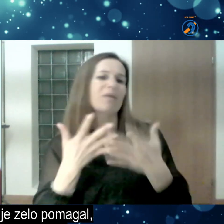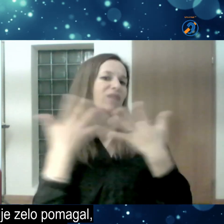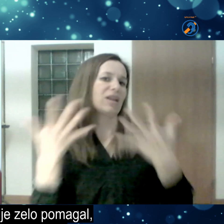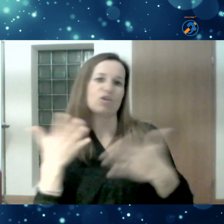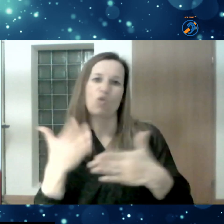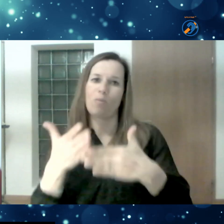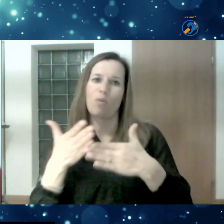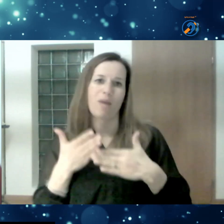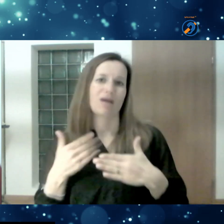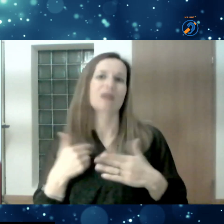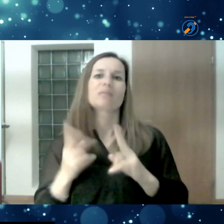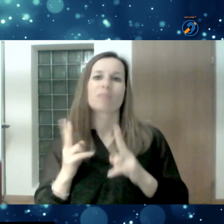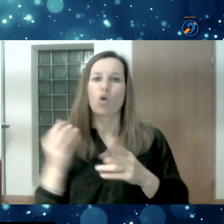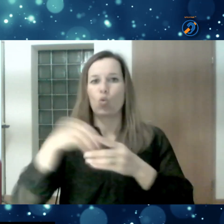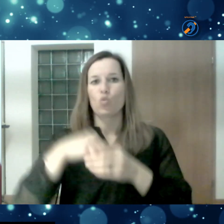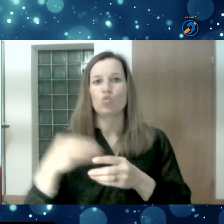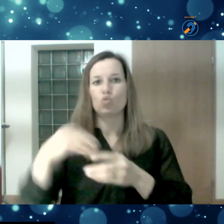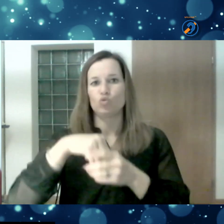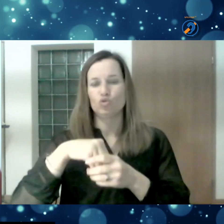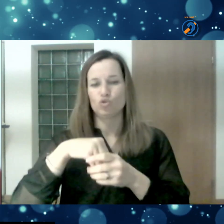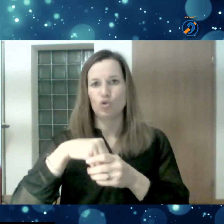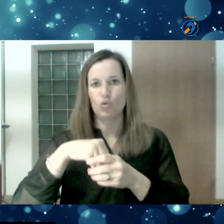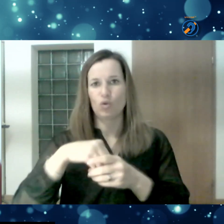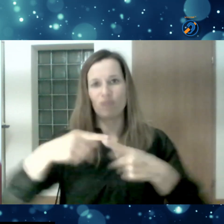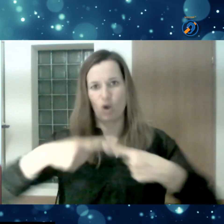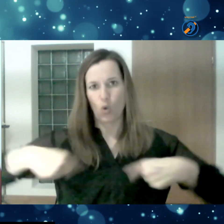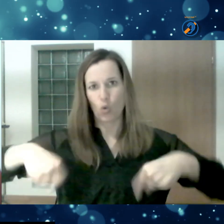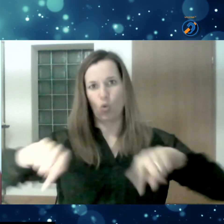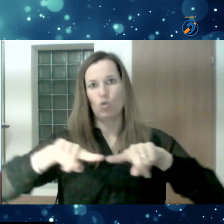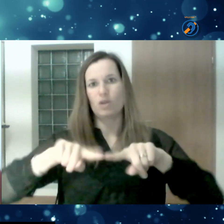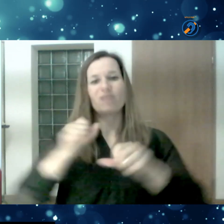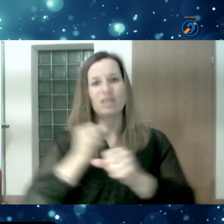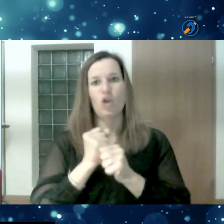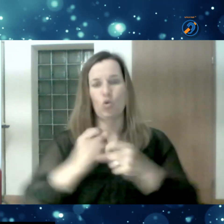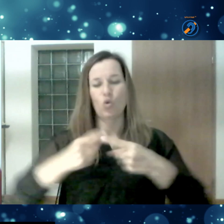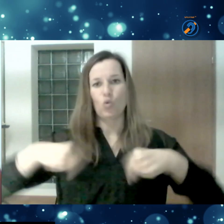lahko vključil v to okolje, delovno okolje.